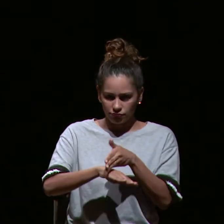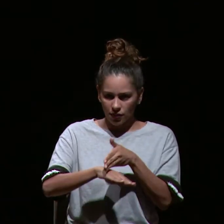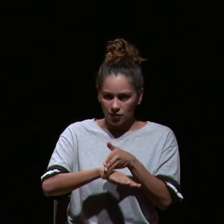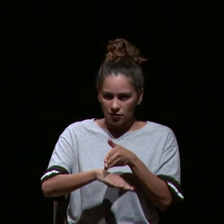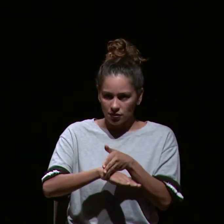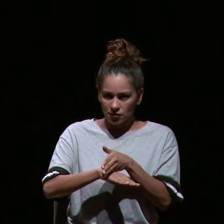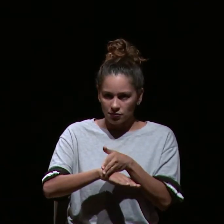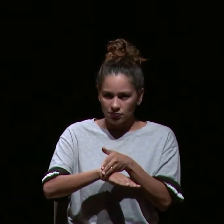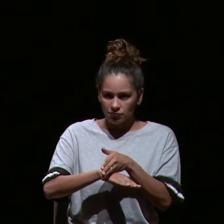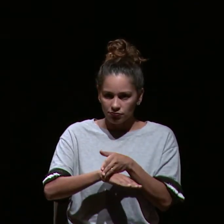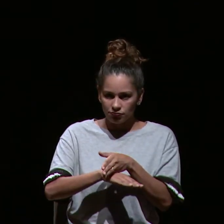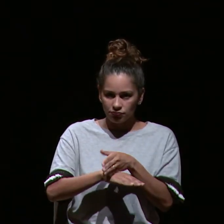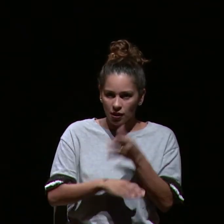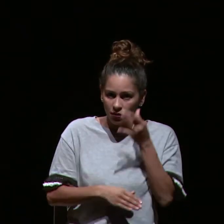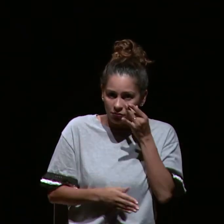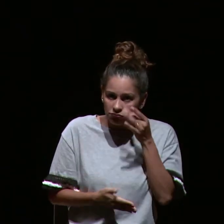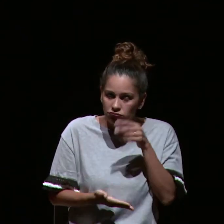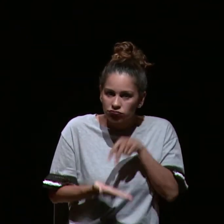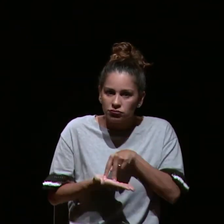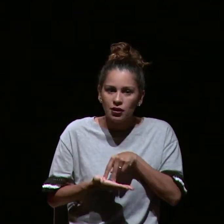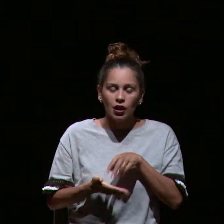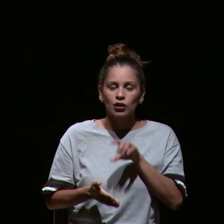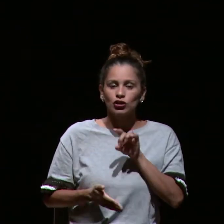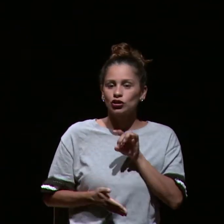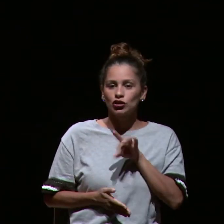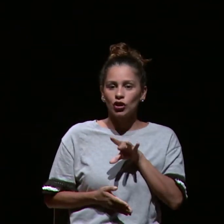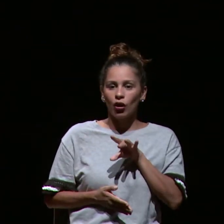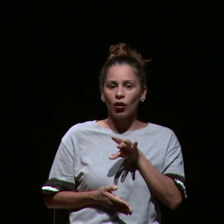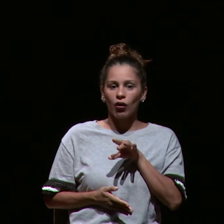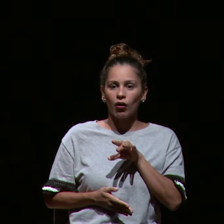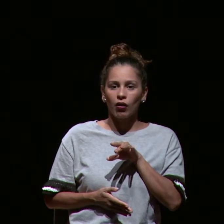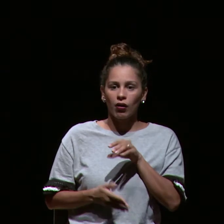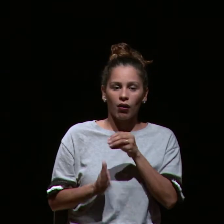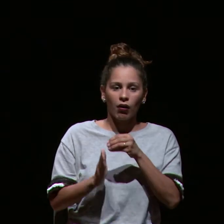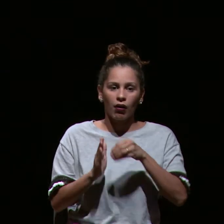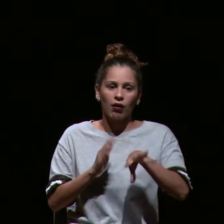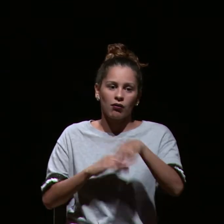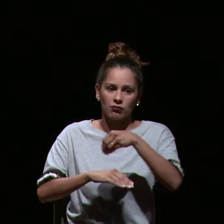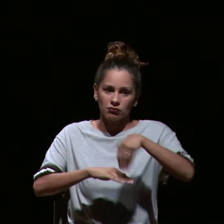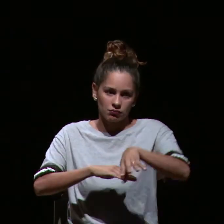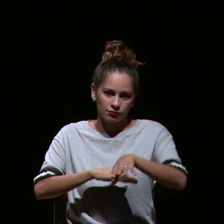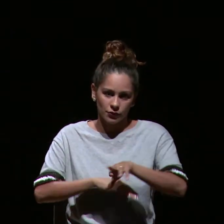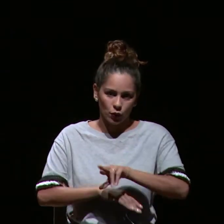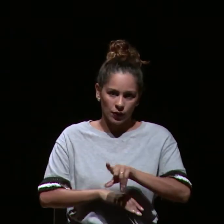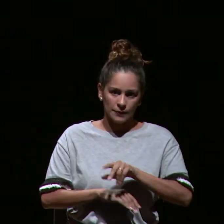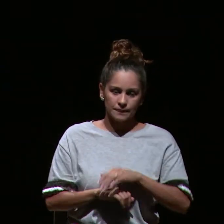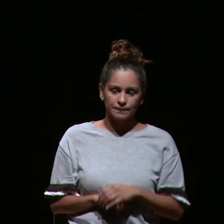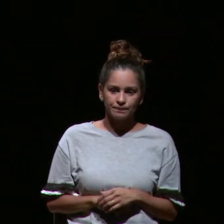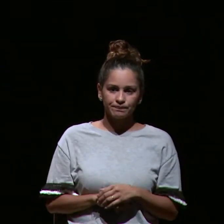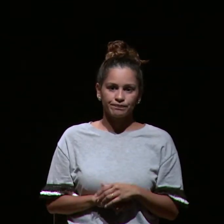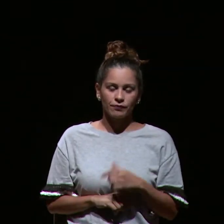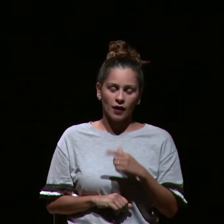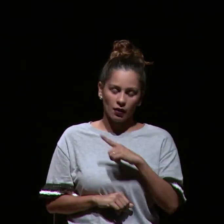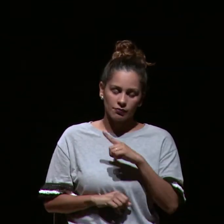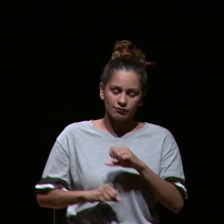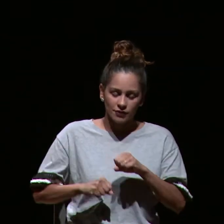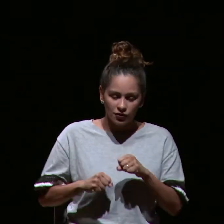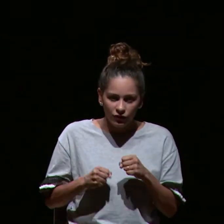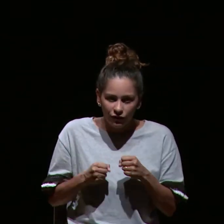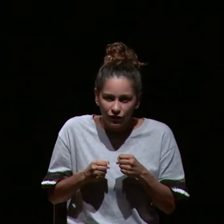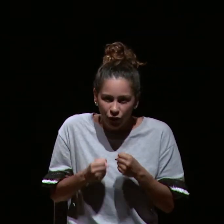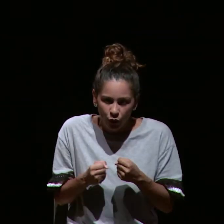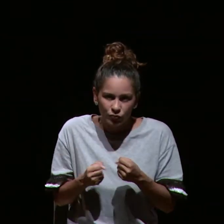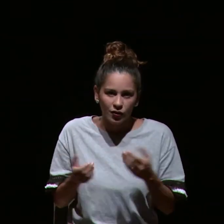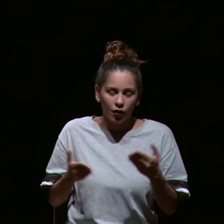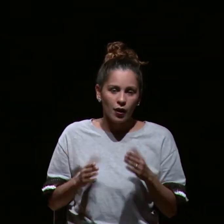interesse em expor esta pequenina amostra de considerações oferecidas pela professora Bittencourt, e saliento que esse meu esforço é incapaz de apresentar a